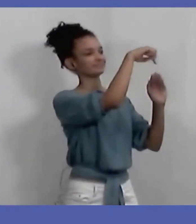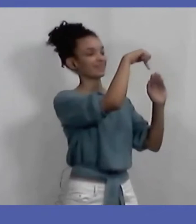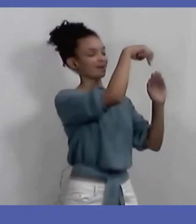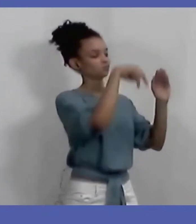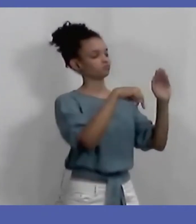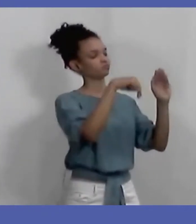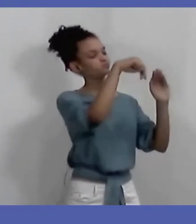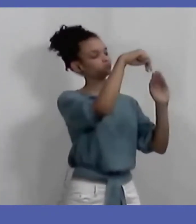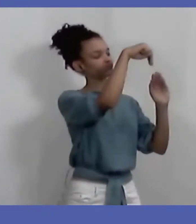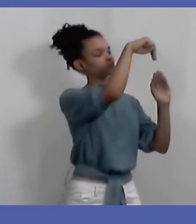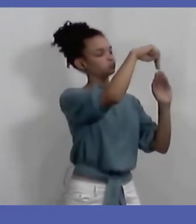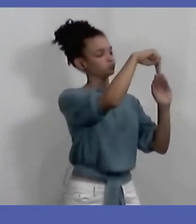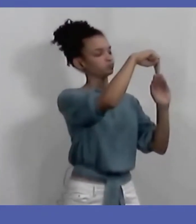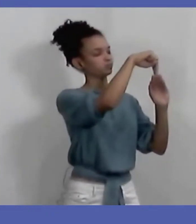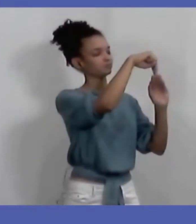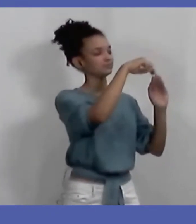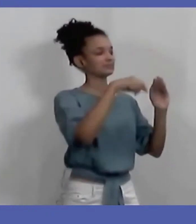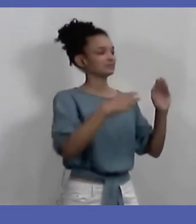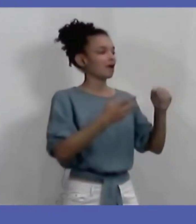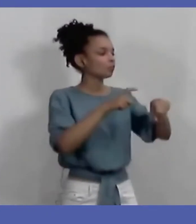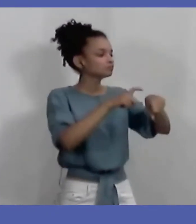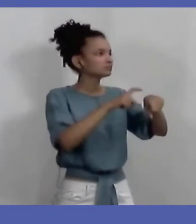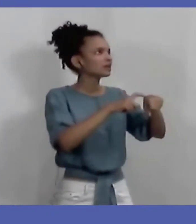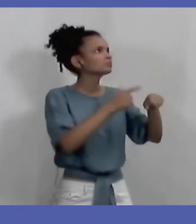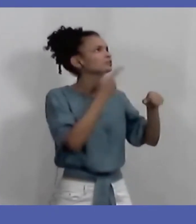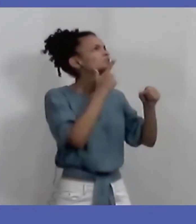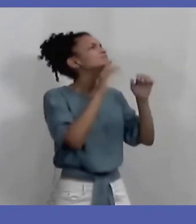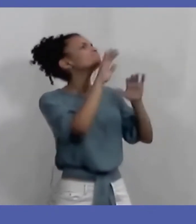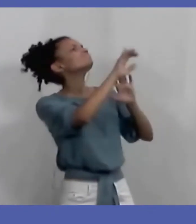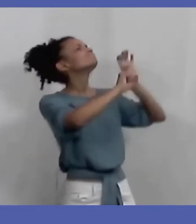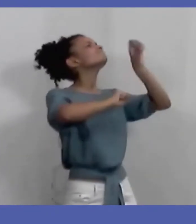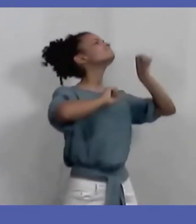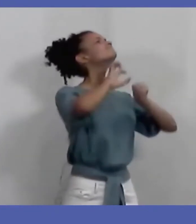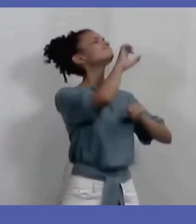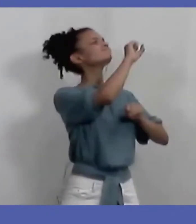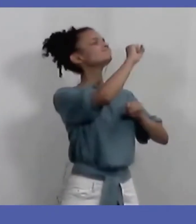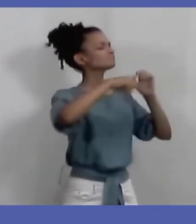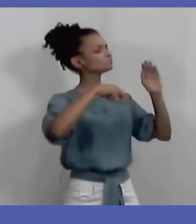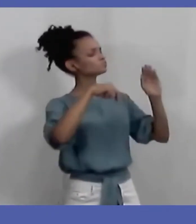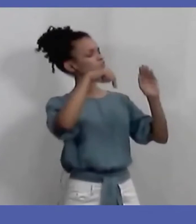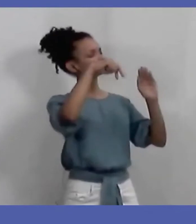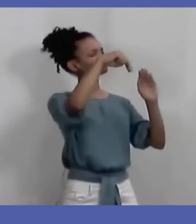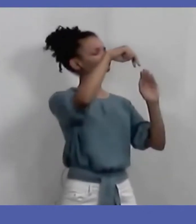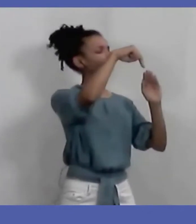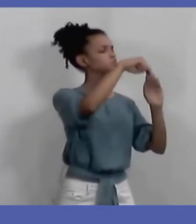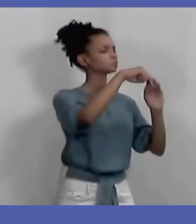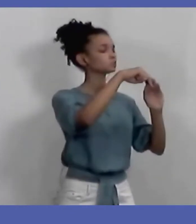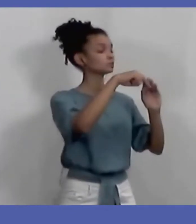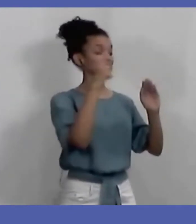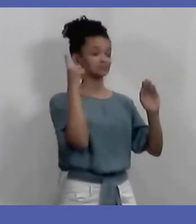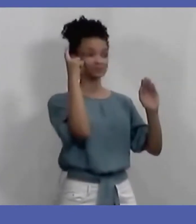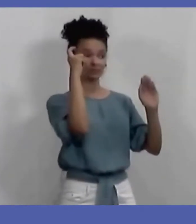Imagina o tempo que se gasta para você subir o telhado, não é? E fazer